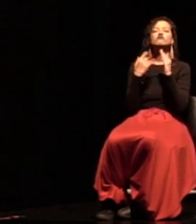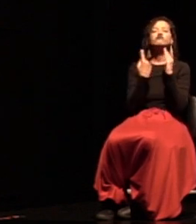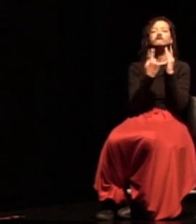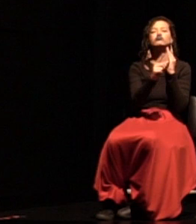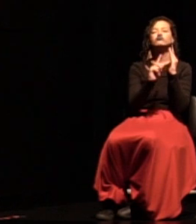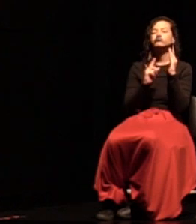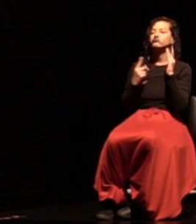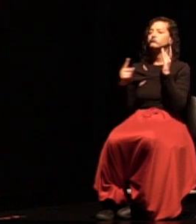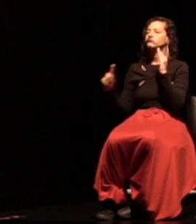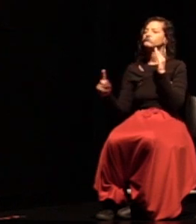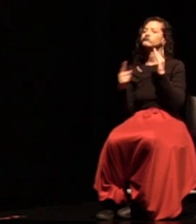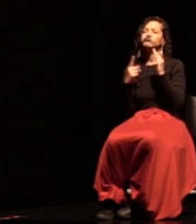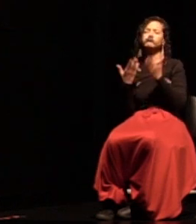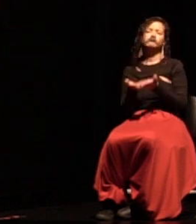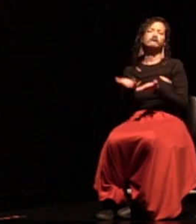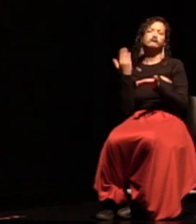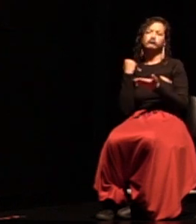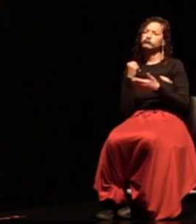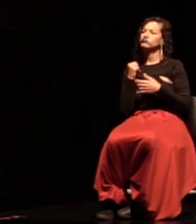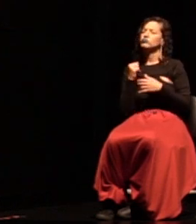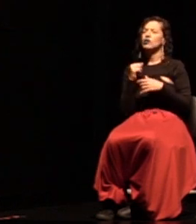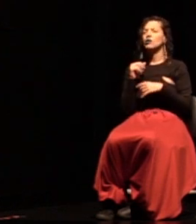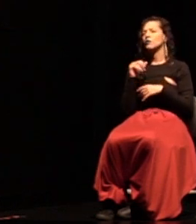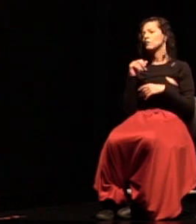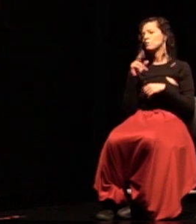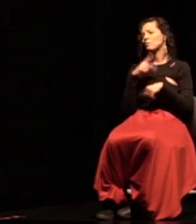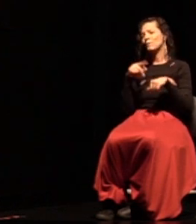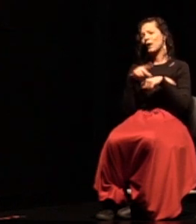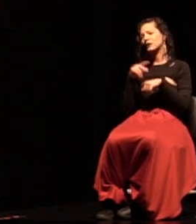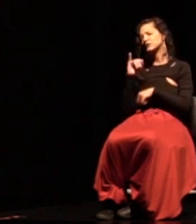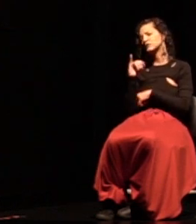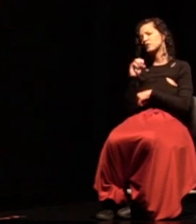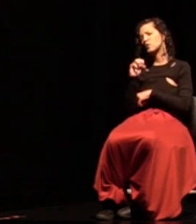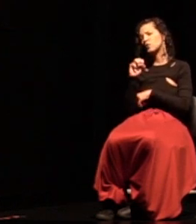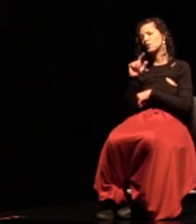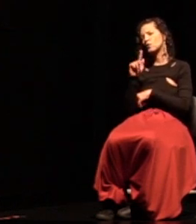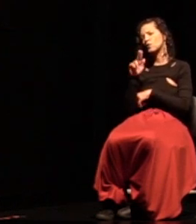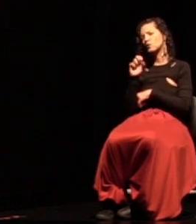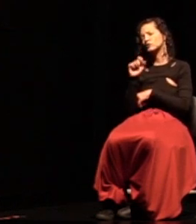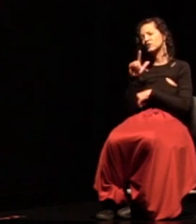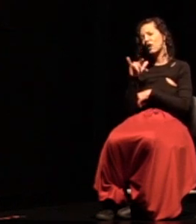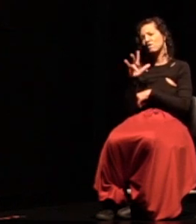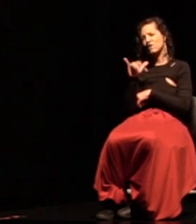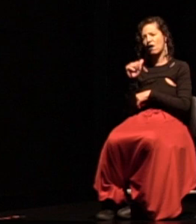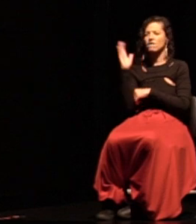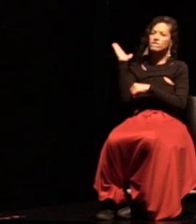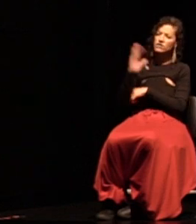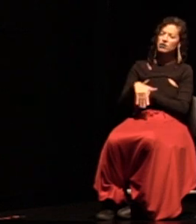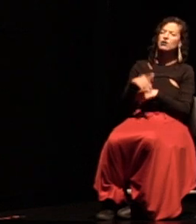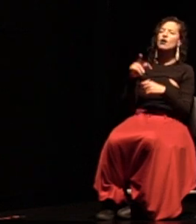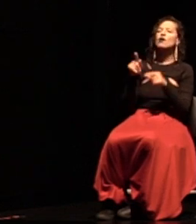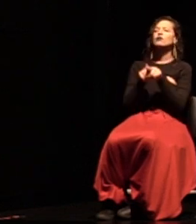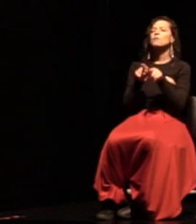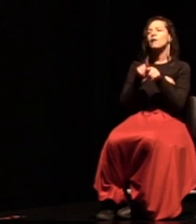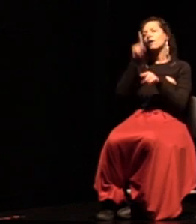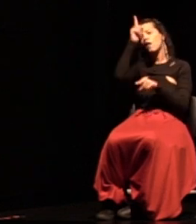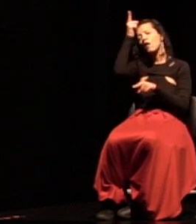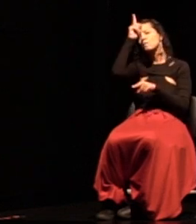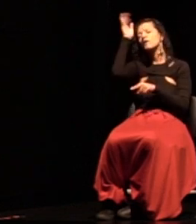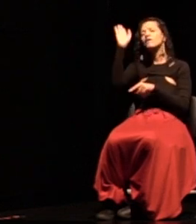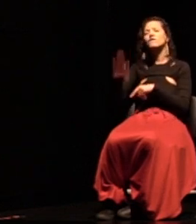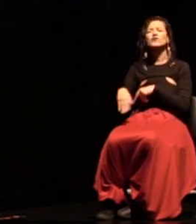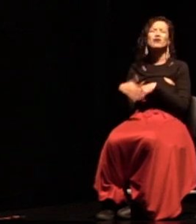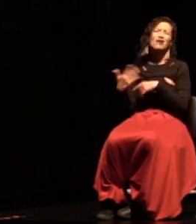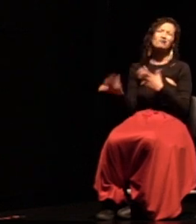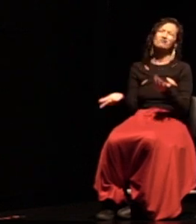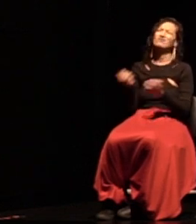era normal, o pessoal da ex-Iugoslávia sempre vinha, né? Na Alemanha, há